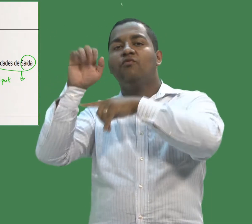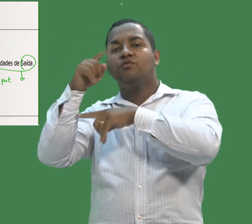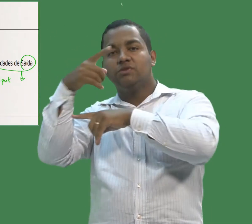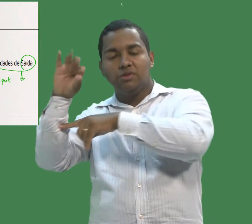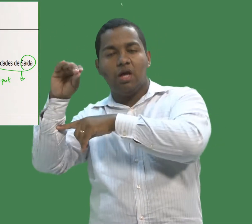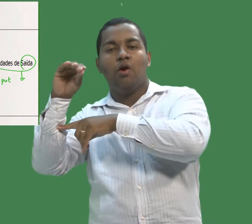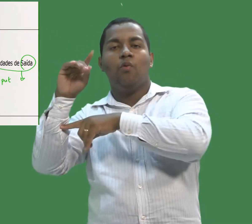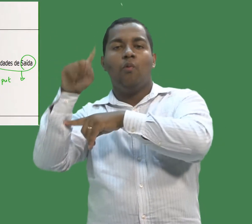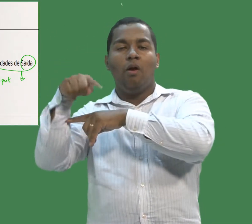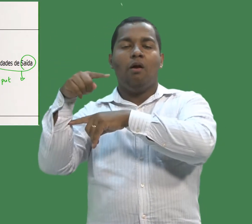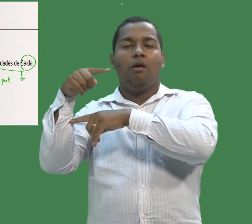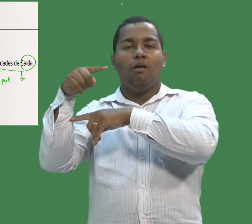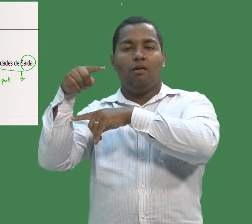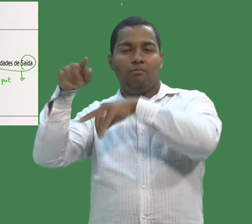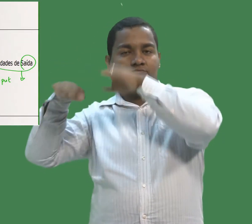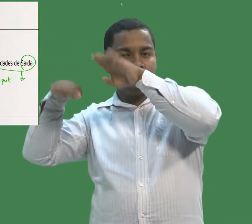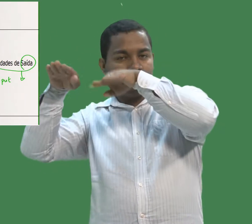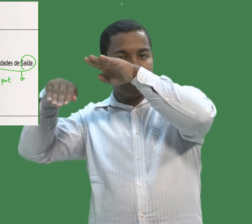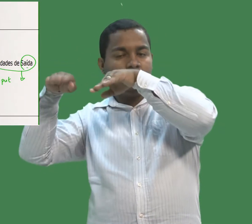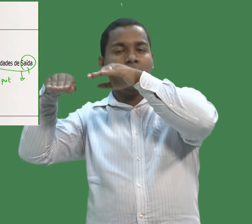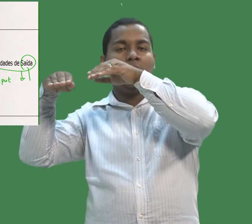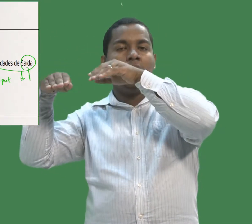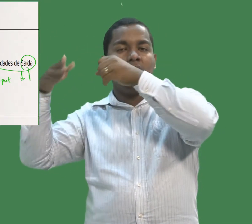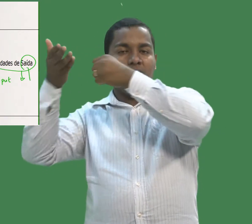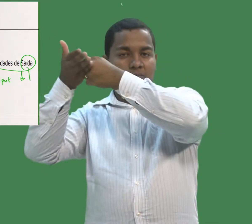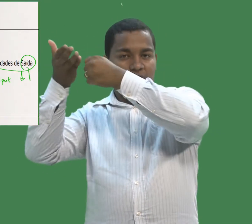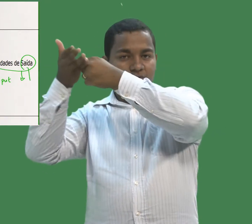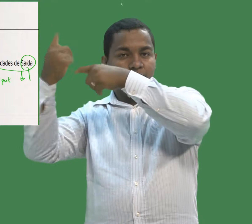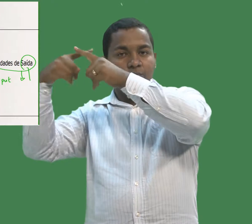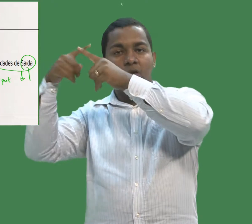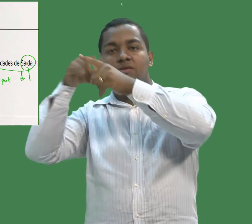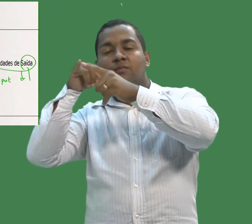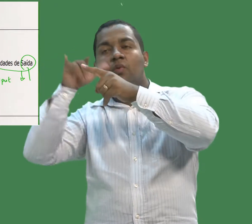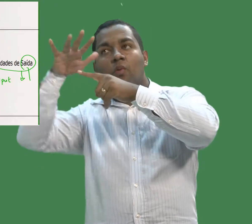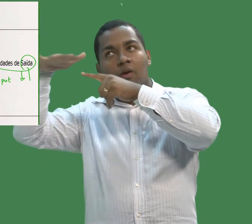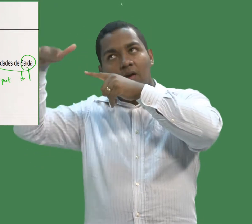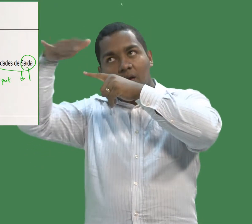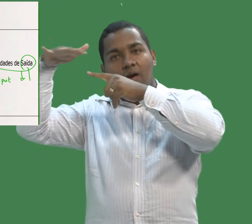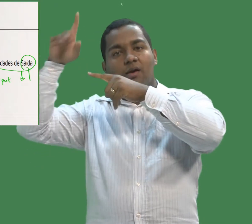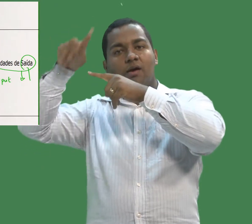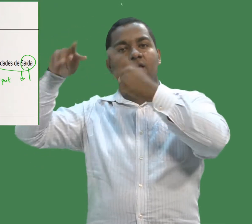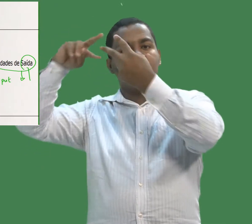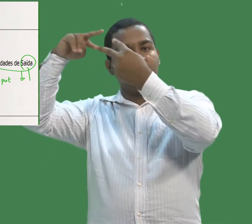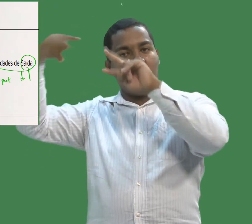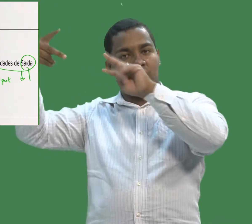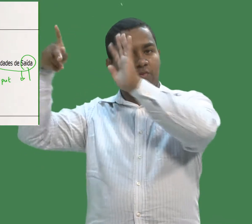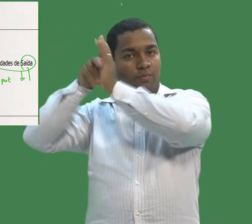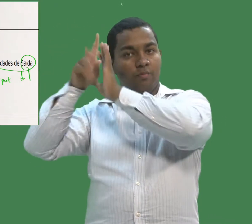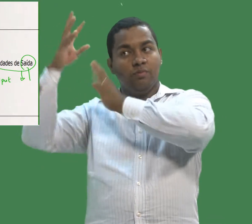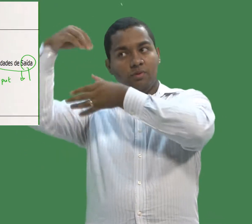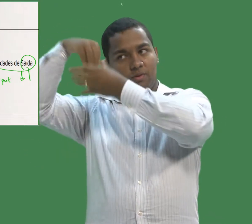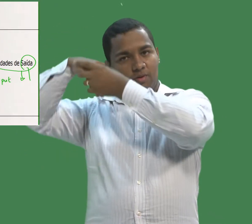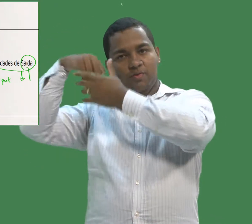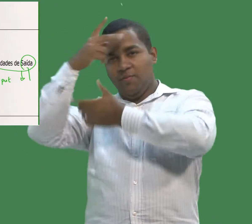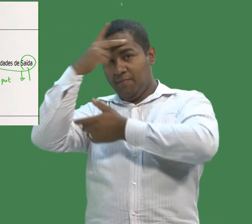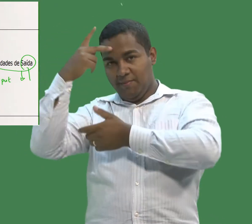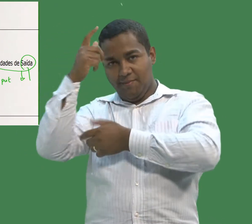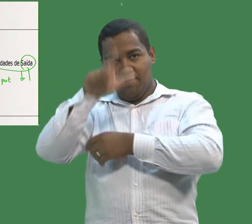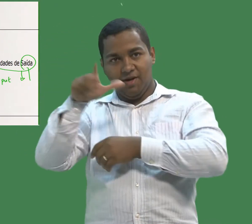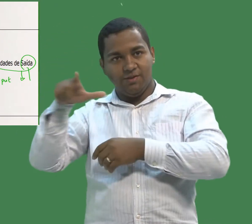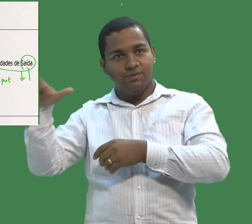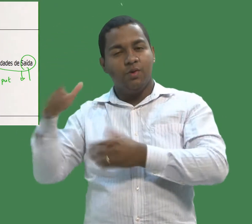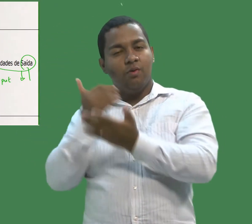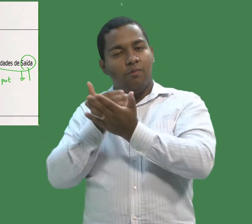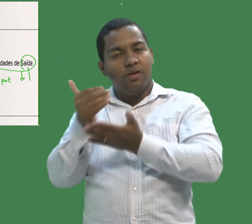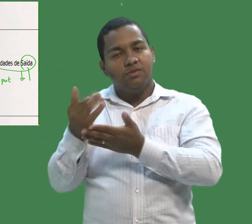inicialmente tivemos a entrada, a função intermediária e a função de saída, e posteriormente teremos o quê? O mecanismo cerebral genético, né? Que já faz